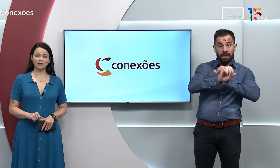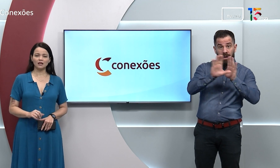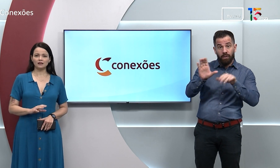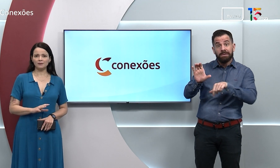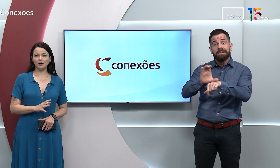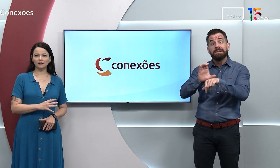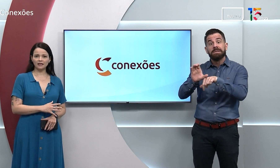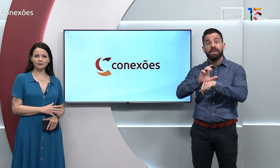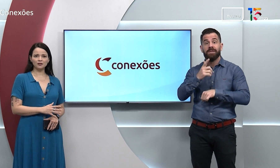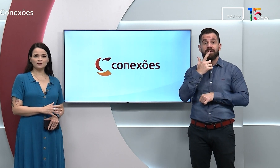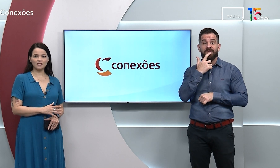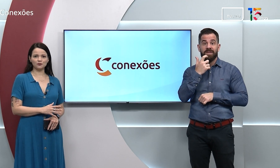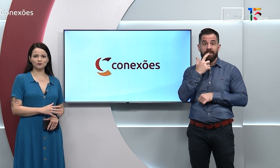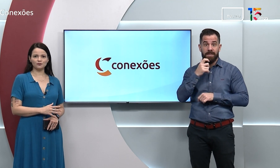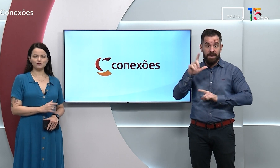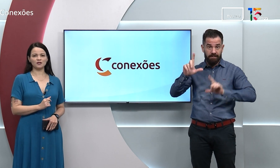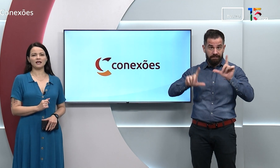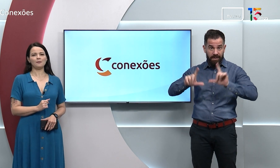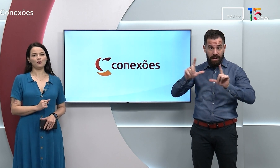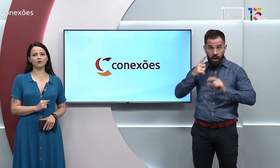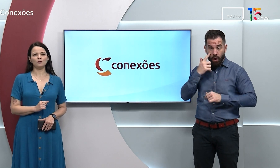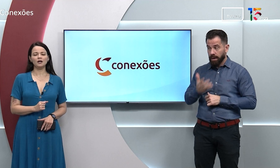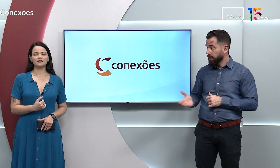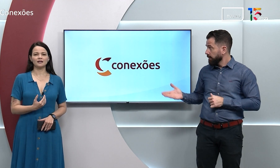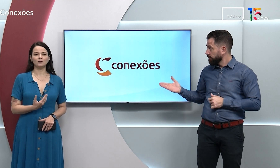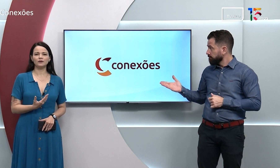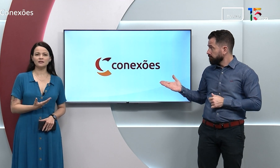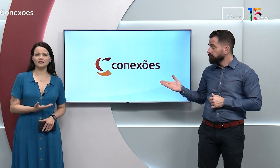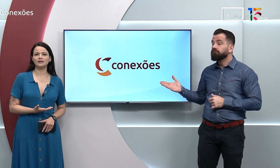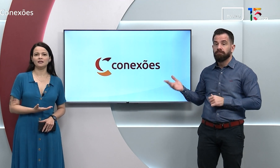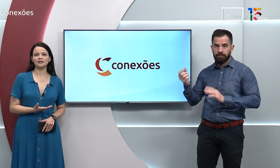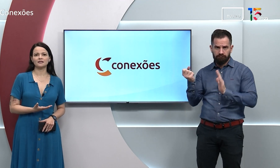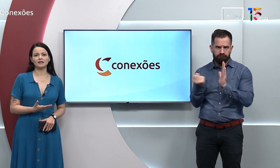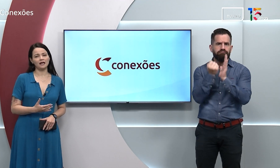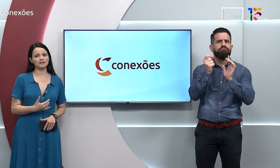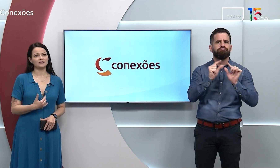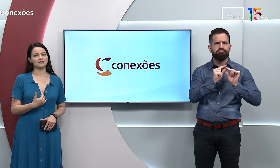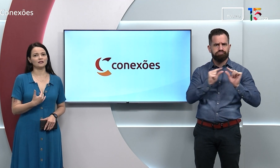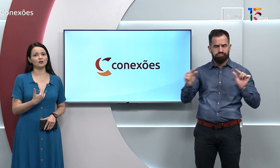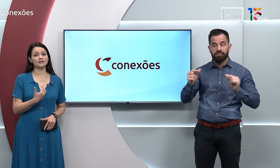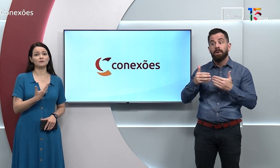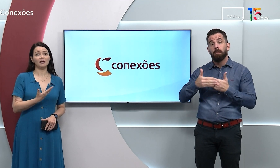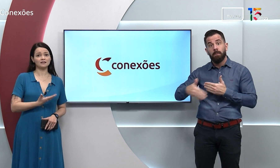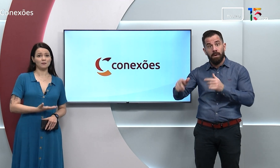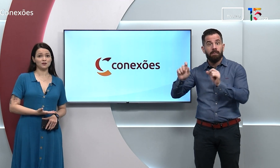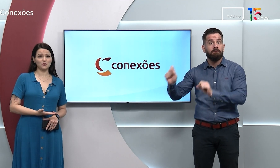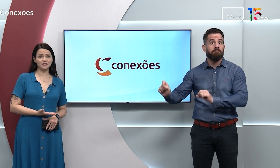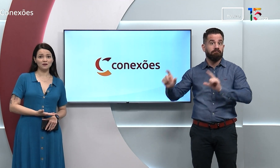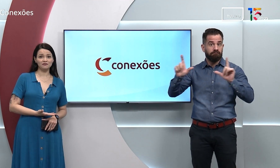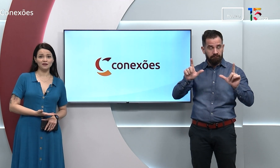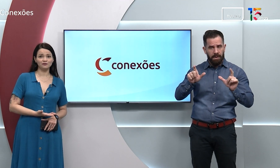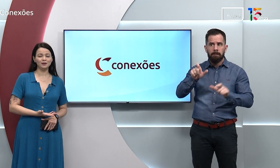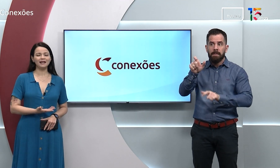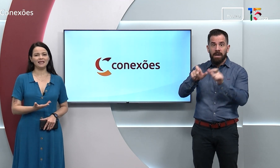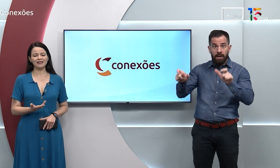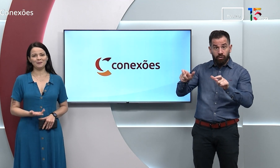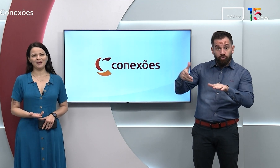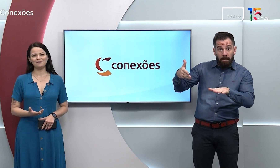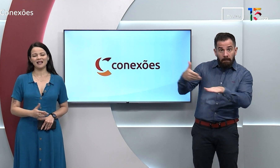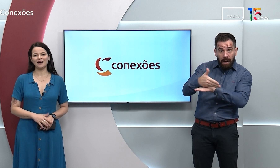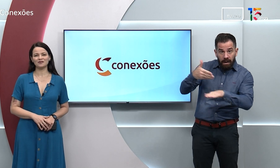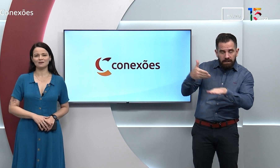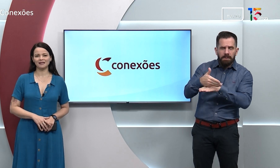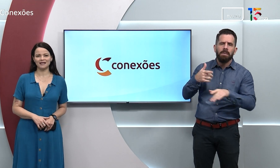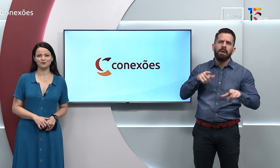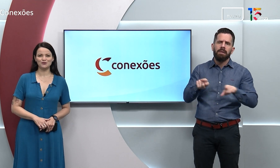vermelho. Também há uma tela bem no centro, onde daqui a pouco serão inseridas as nossas participações ao vivo e